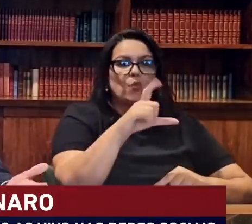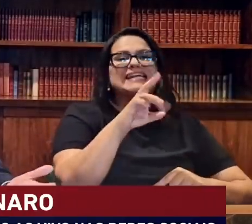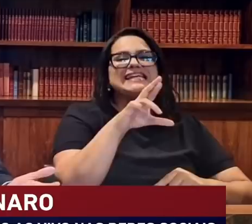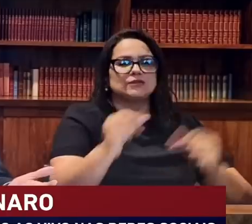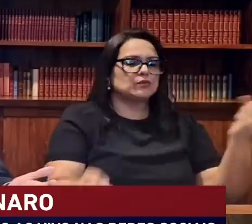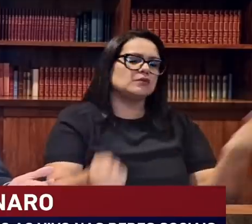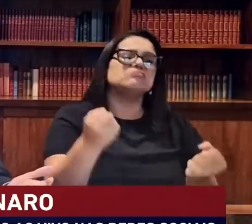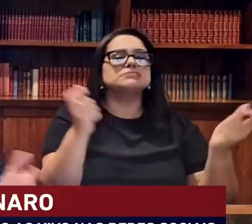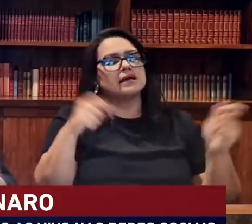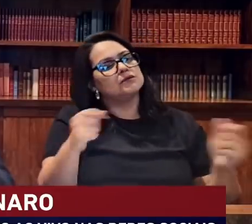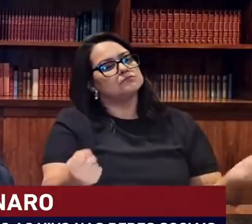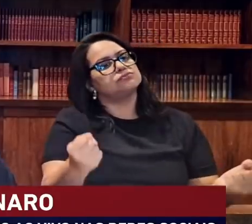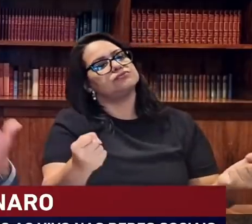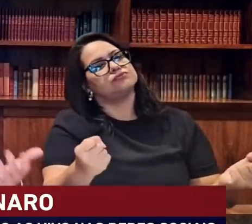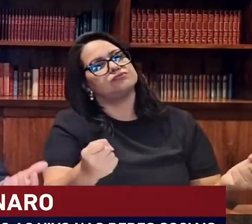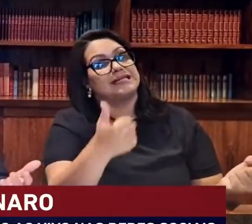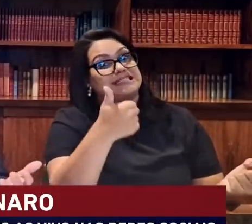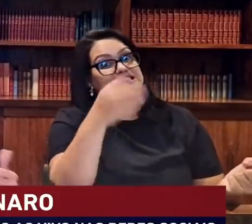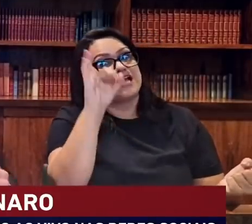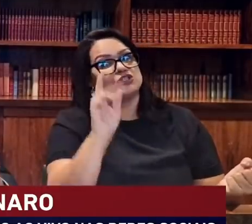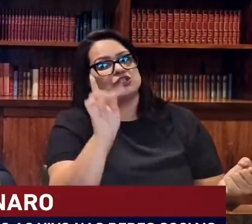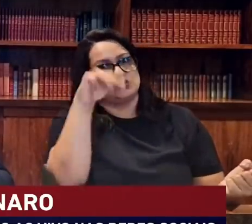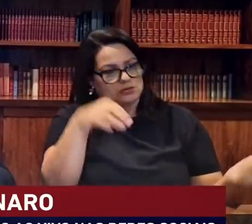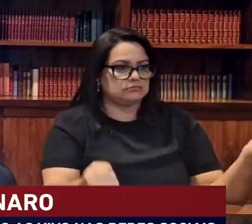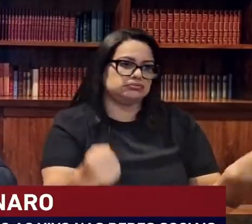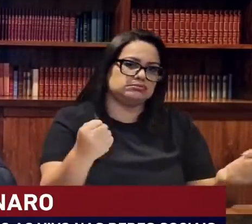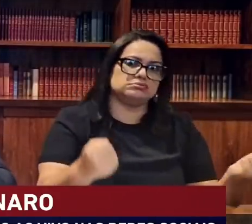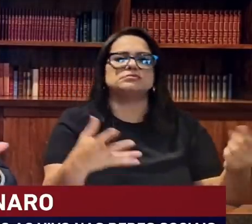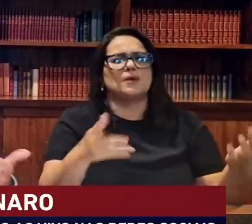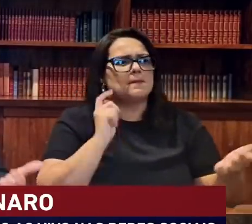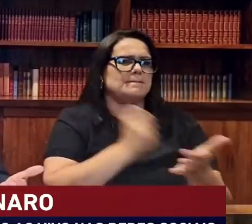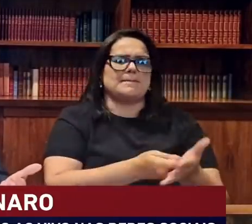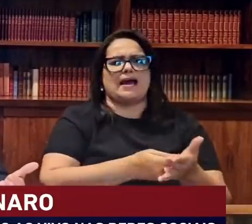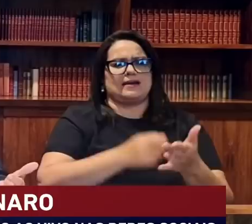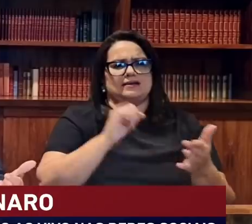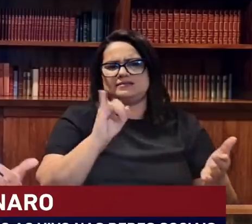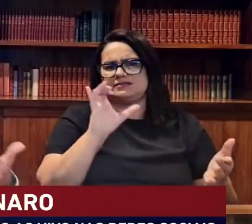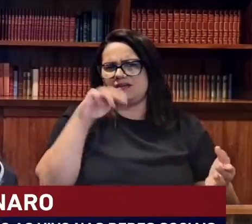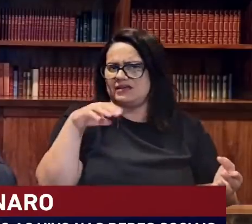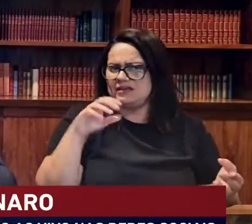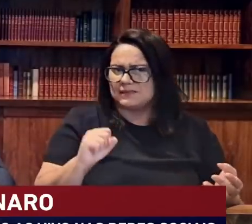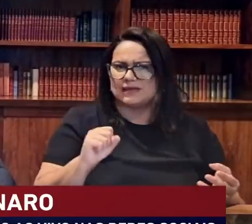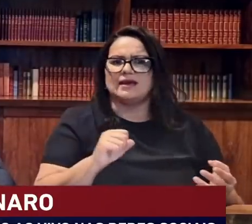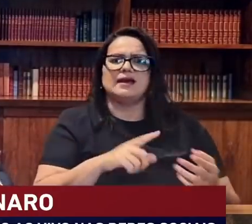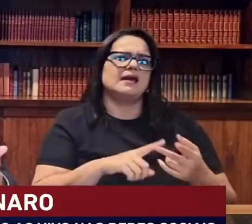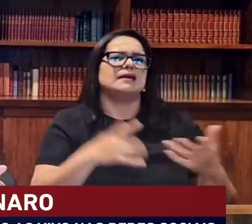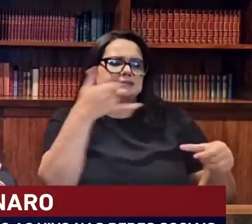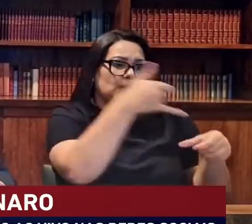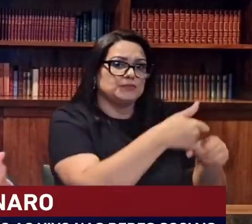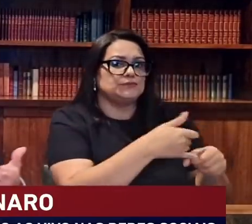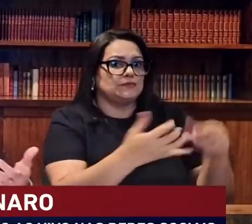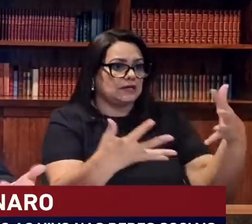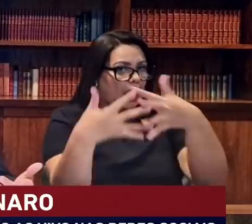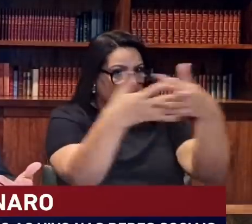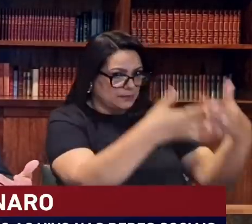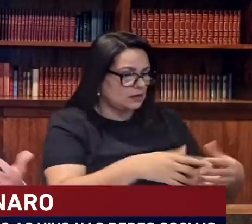média, 10 quilômetros. Então, fazendo a devida proporção, se paga muito mais ICMS no combustível de um caminhão,